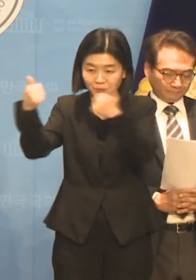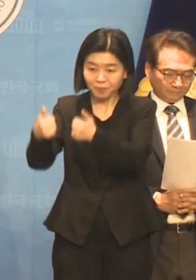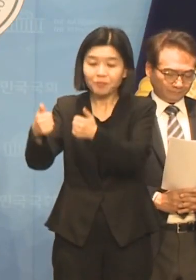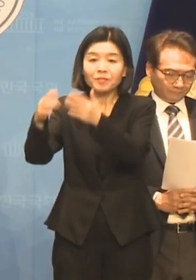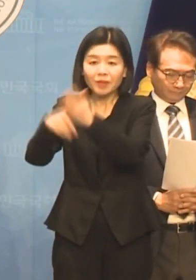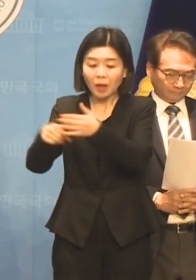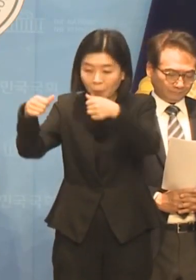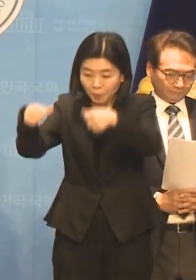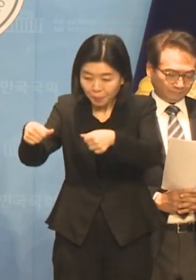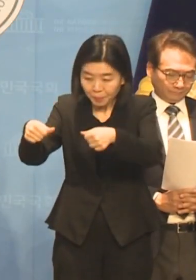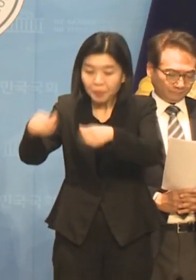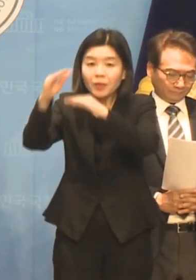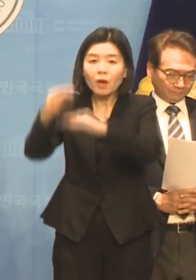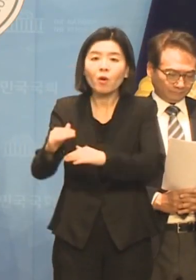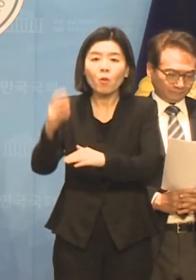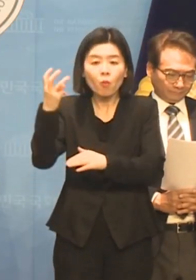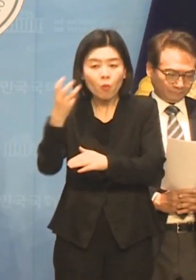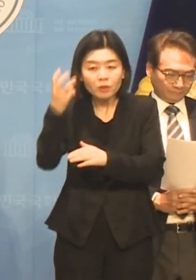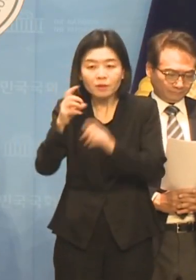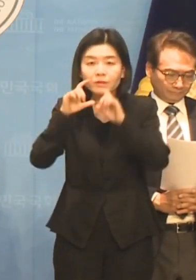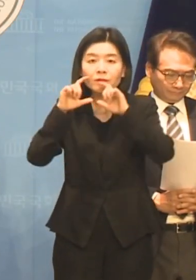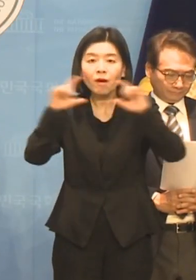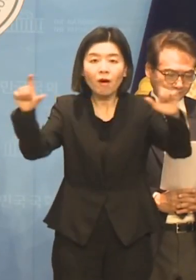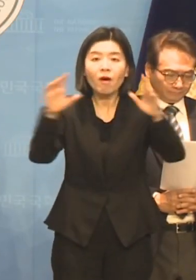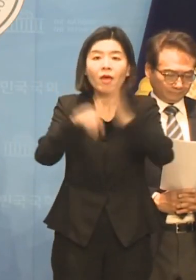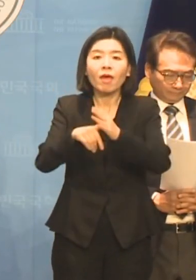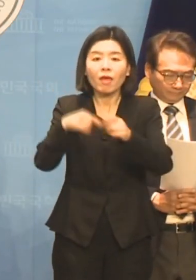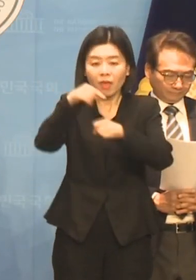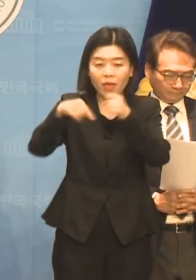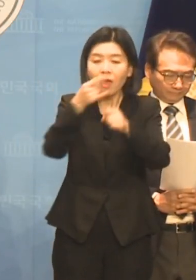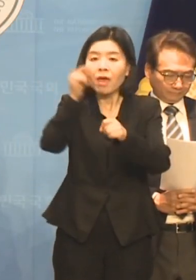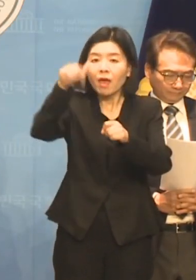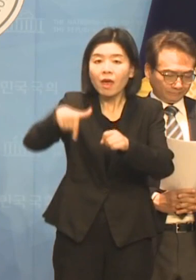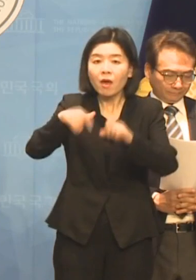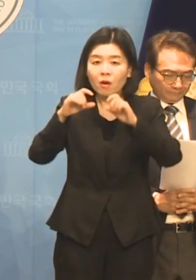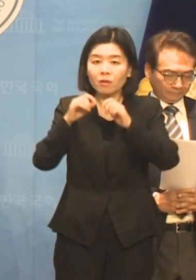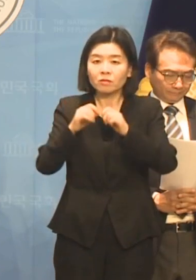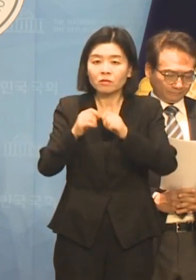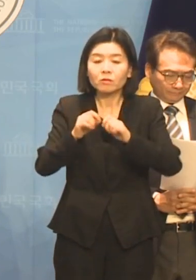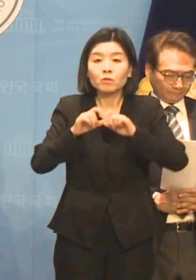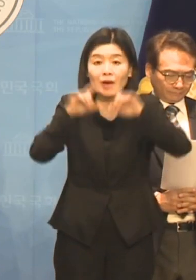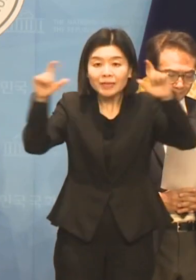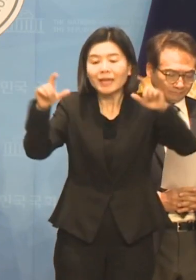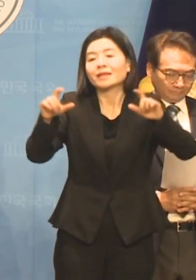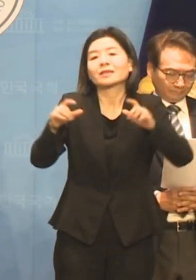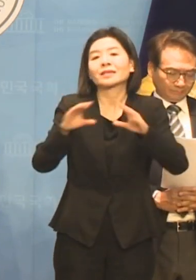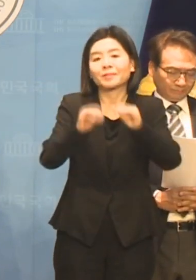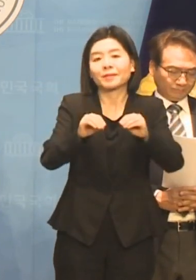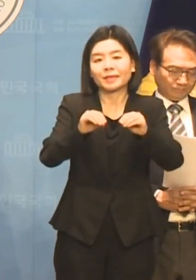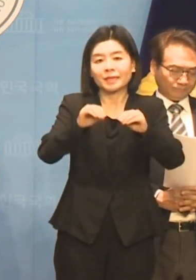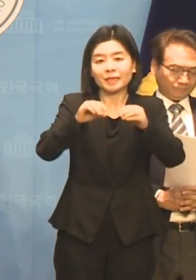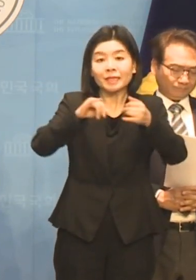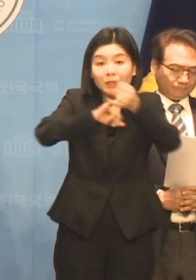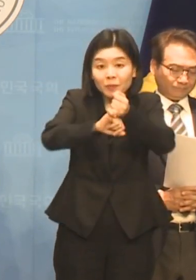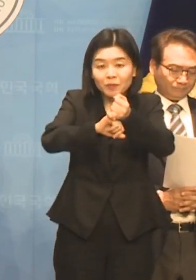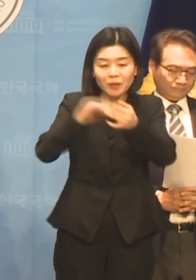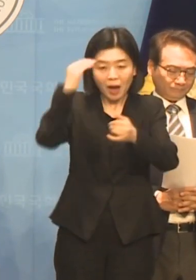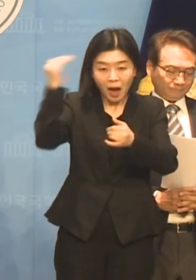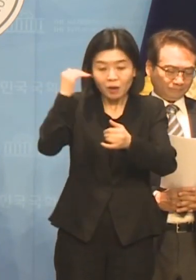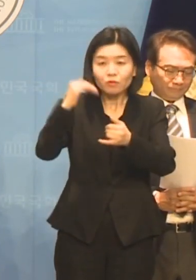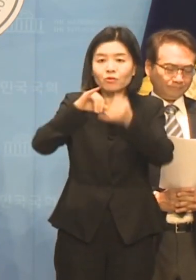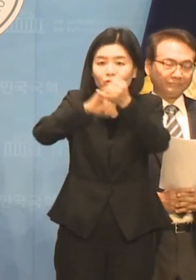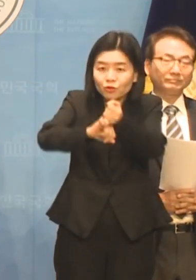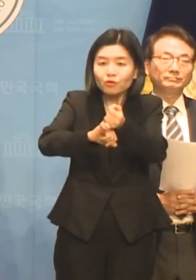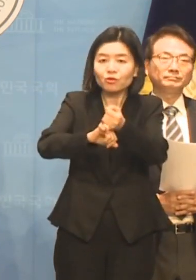서명한 워싱턴 선언에서 핵 확산 금지 조약상 의무에 대한 한국의 준수